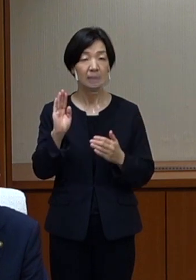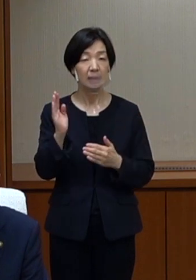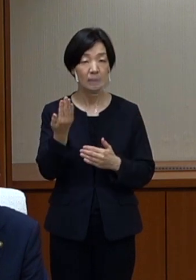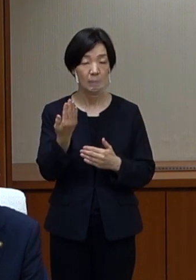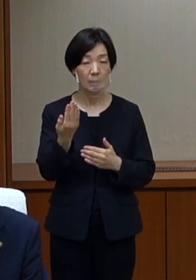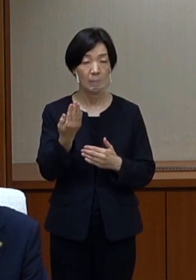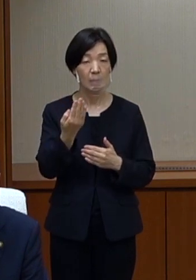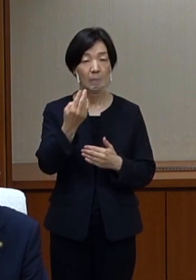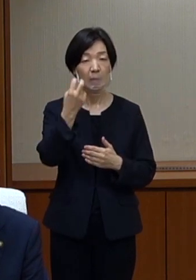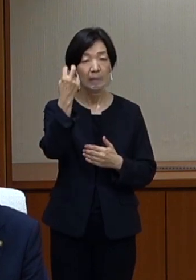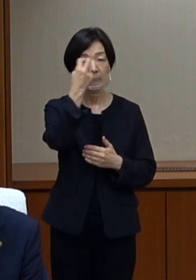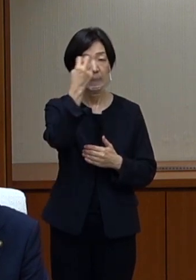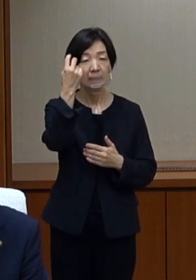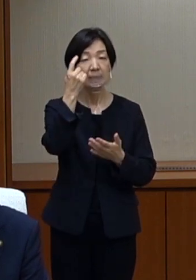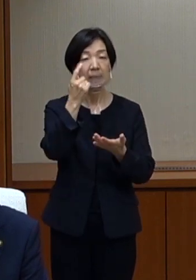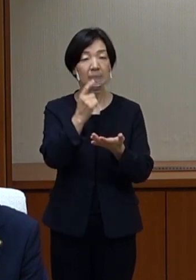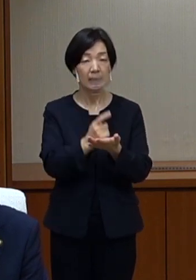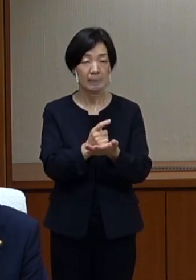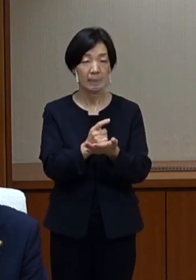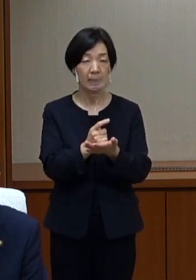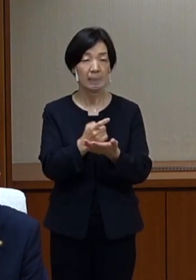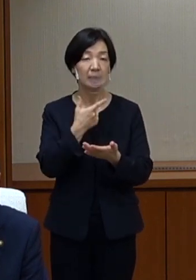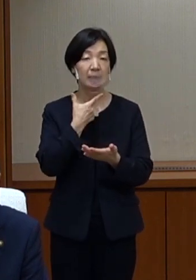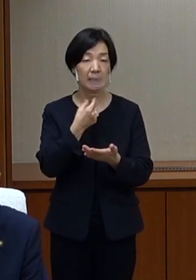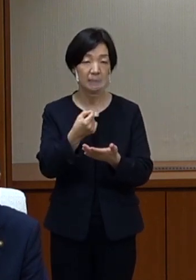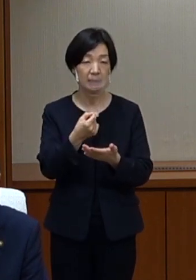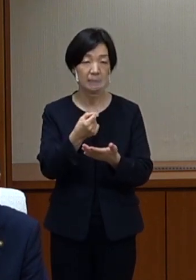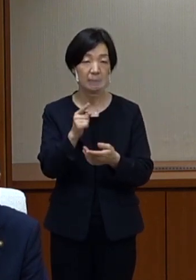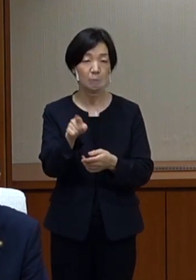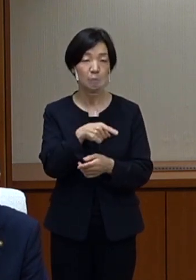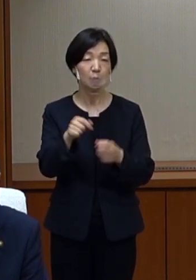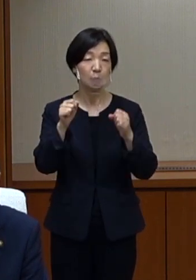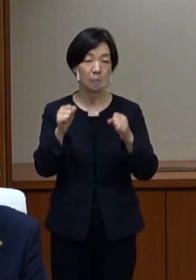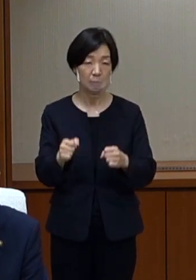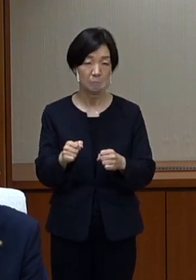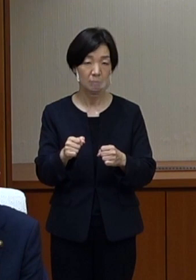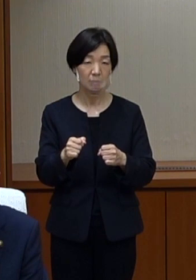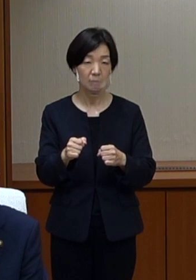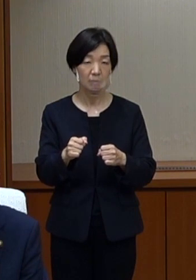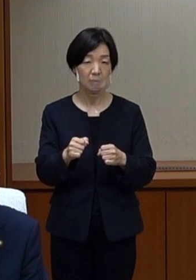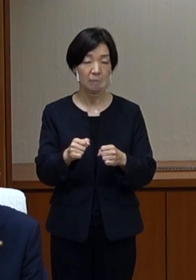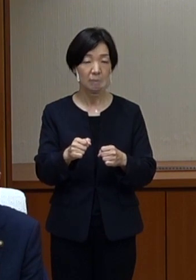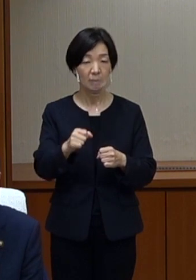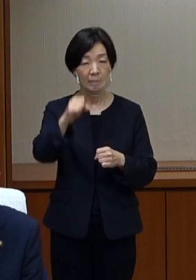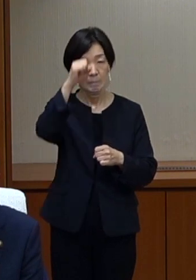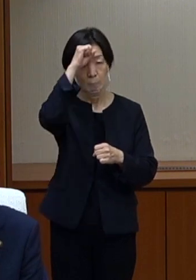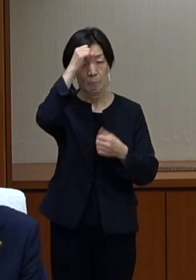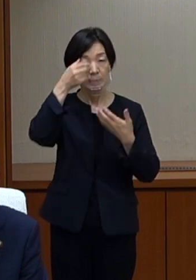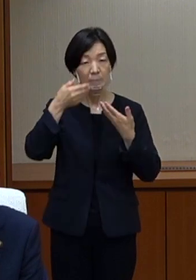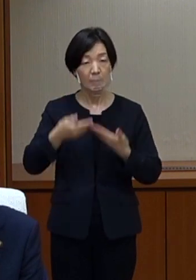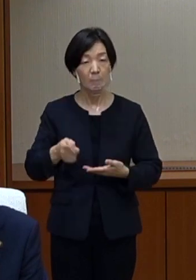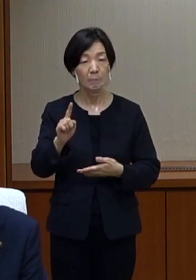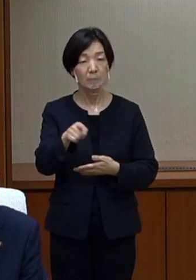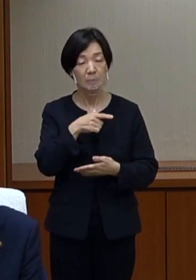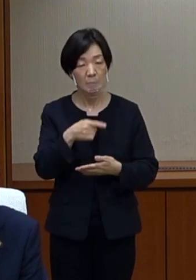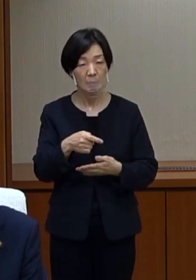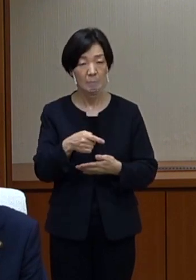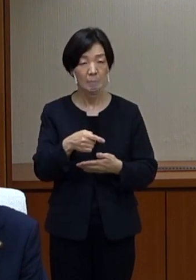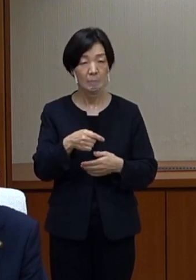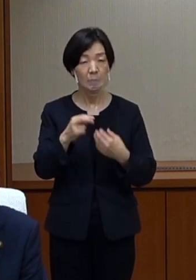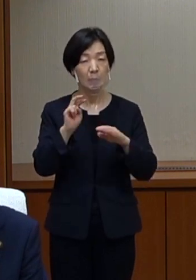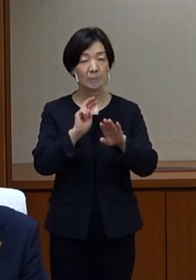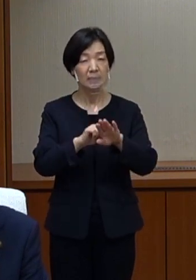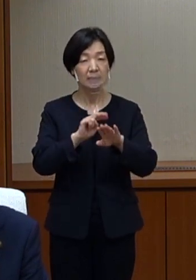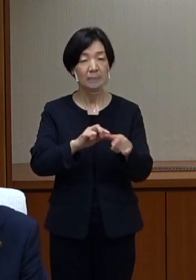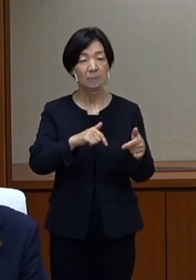査のみを希望する方もおり、症状が重い方の診療に支障が出ているケース